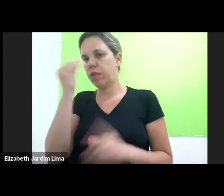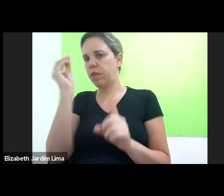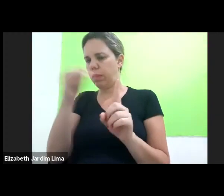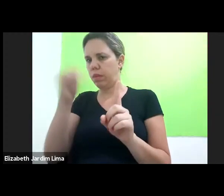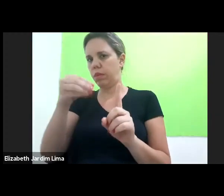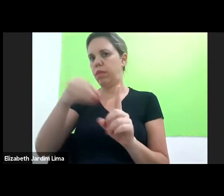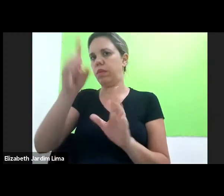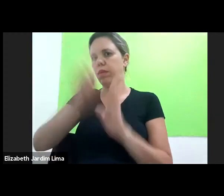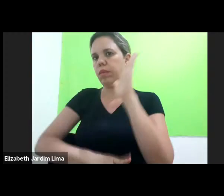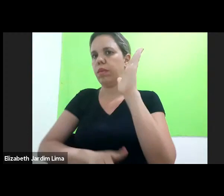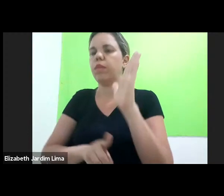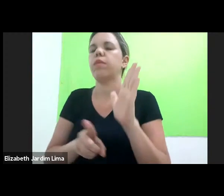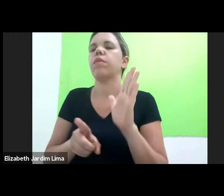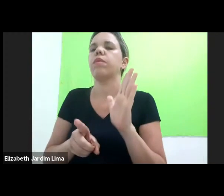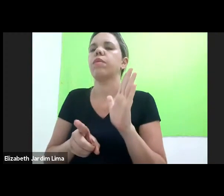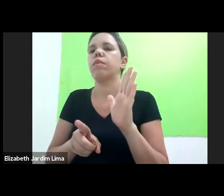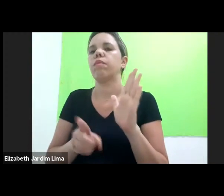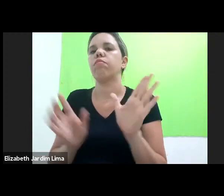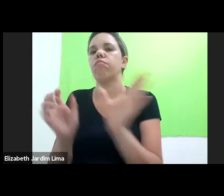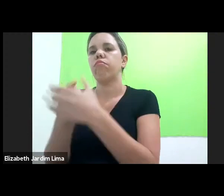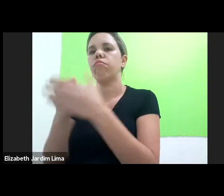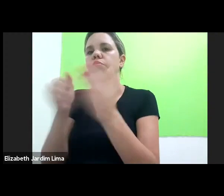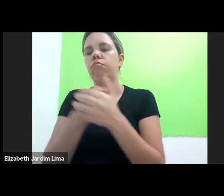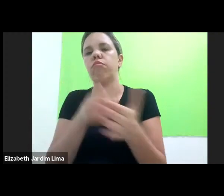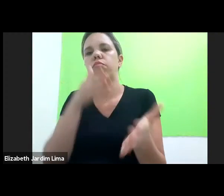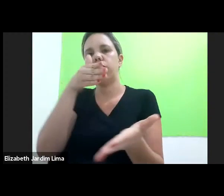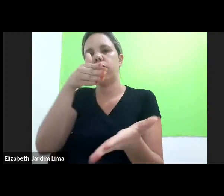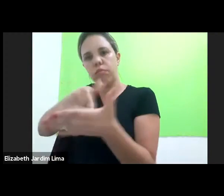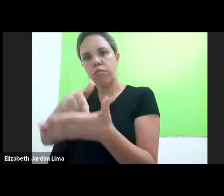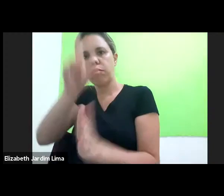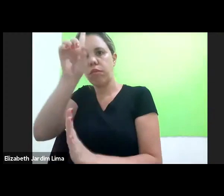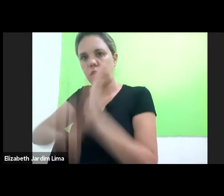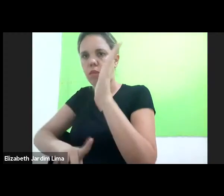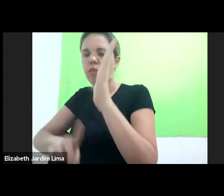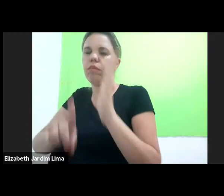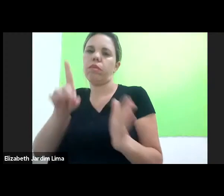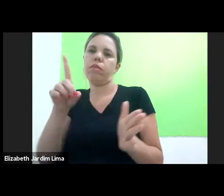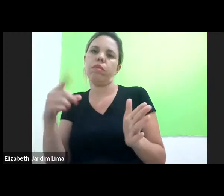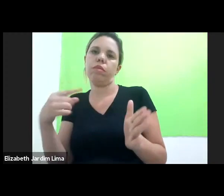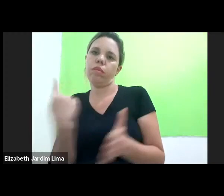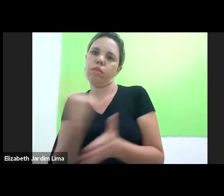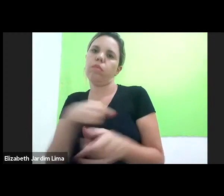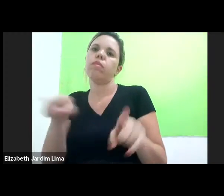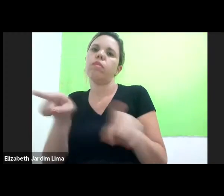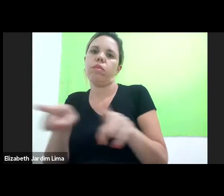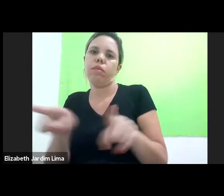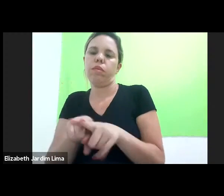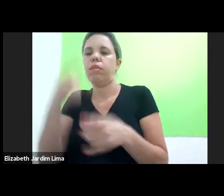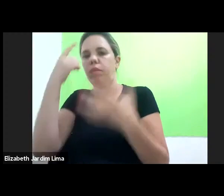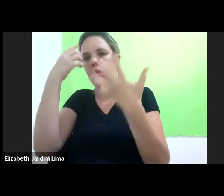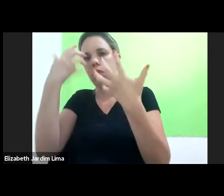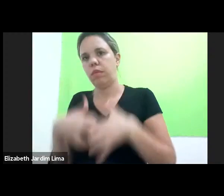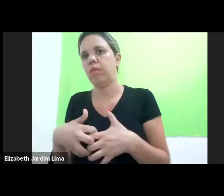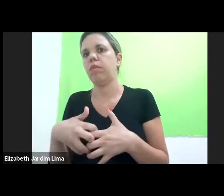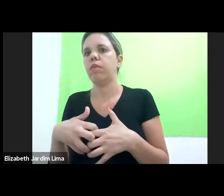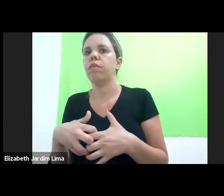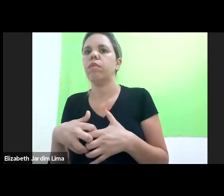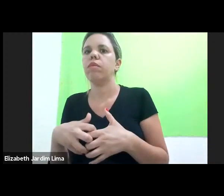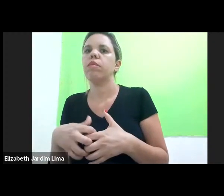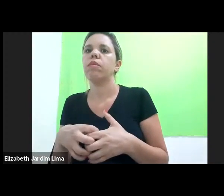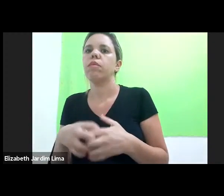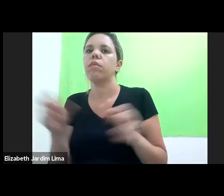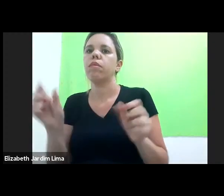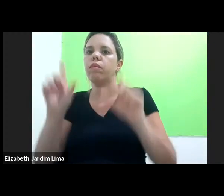e nessas invisibilidades, invisibilização de direitos, a gente também, né, e pensando também aí claro,